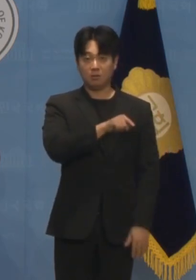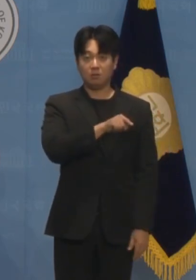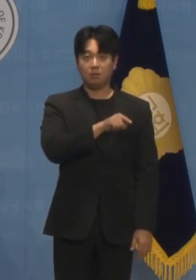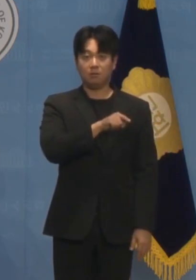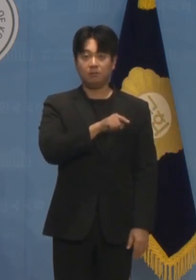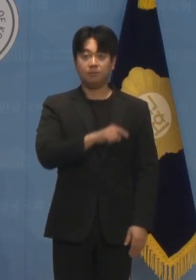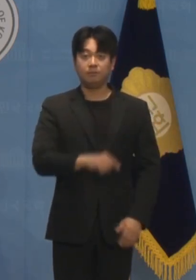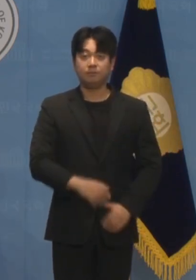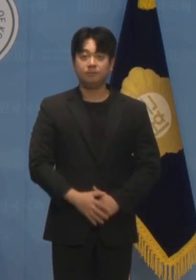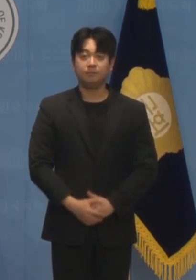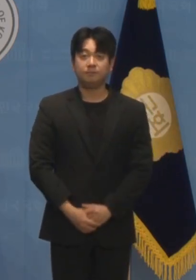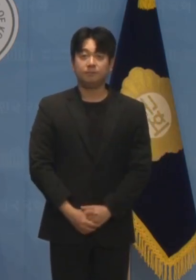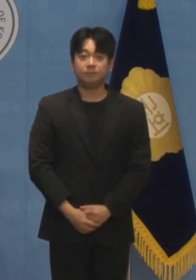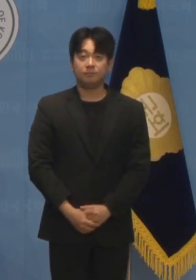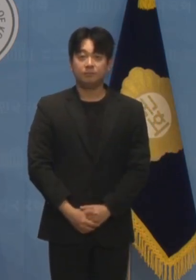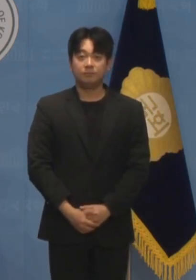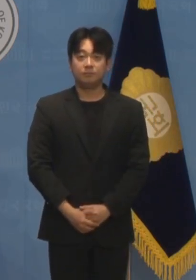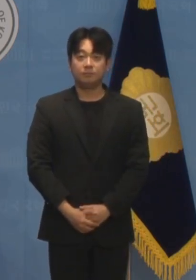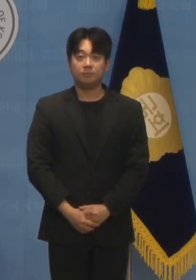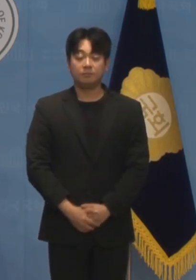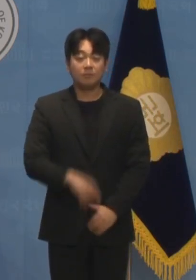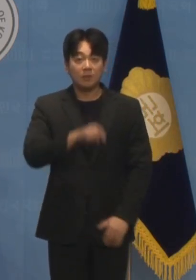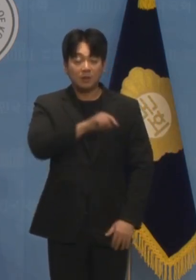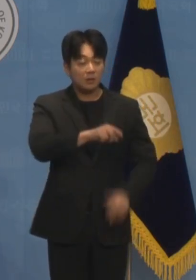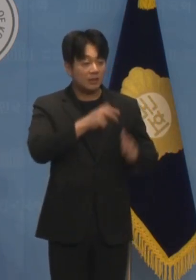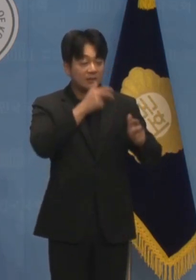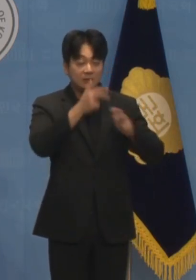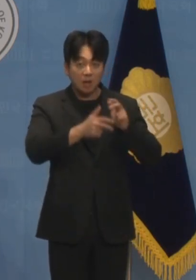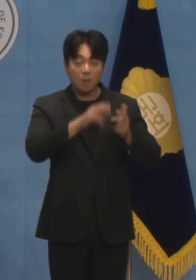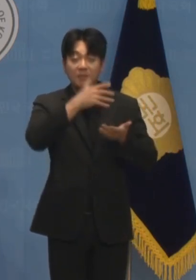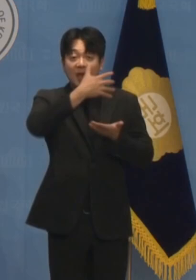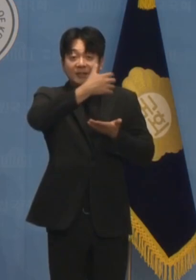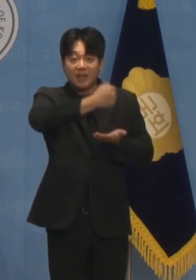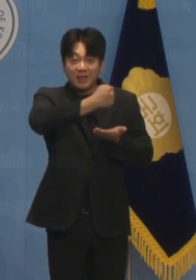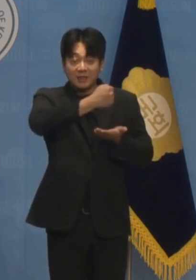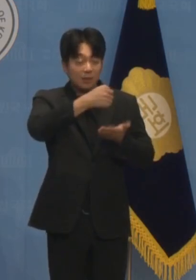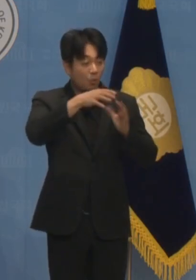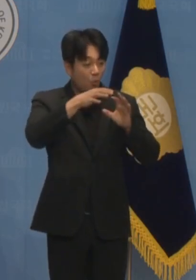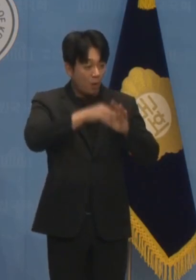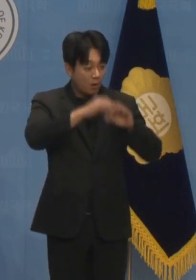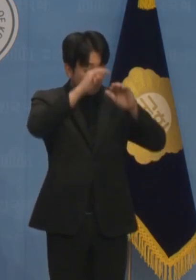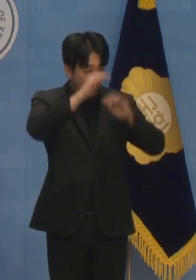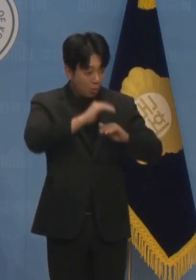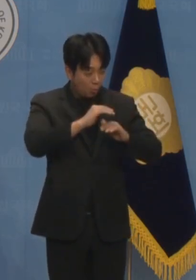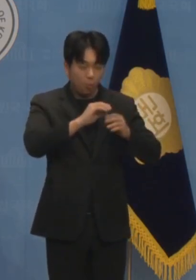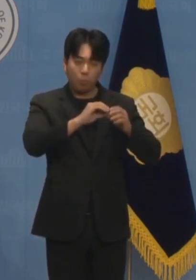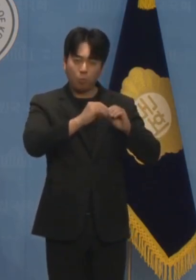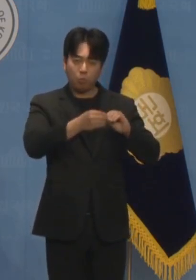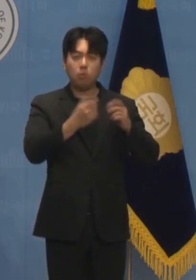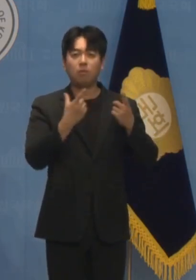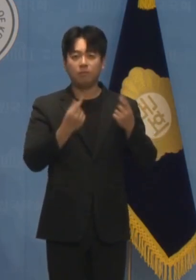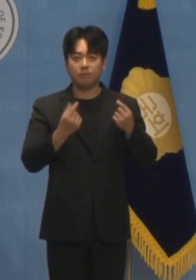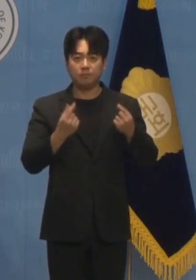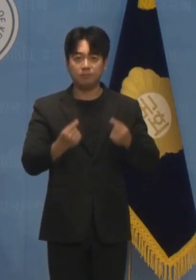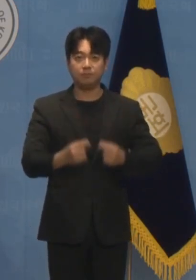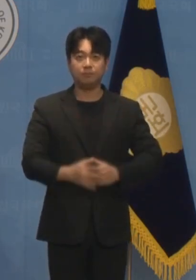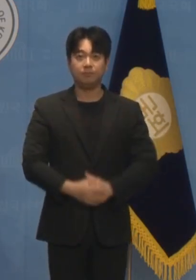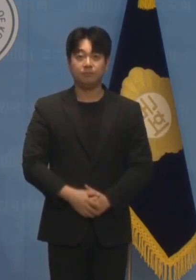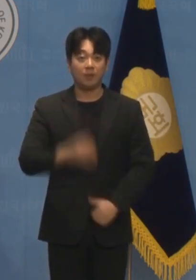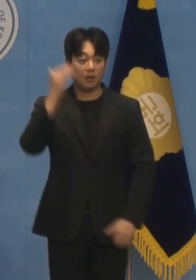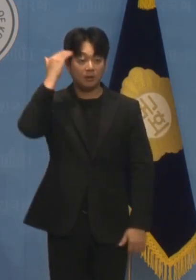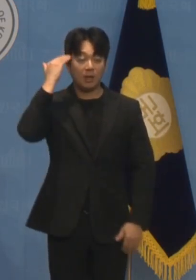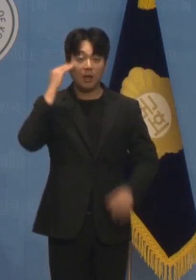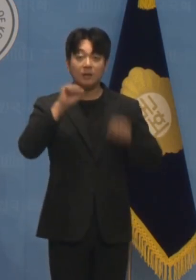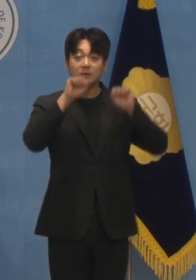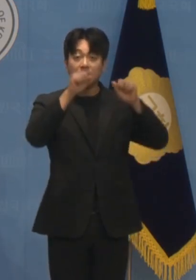대한체육회에서 종목별 체육단체에 배분하는 사업 예산의 분배와 관리도 엉망인 것은 마찬가지입니다. 대한체육회는